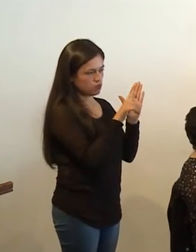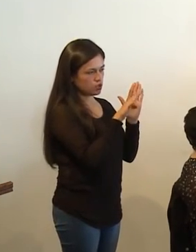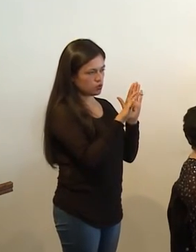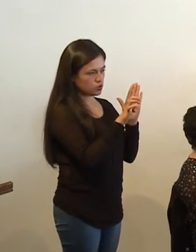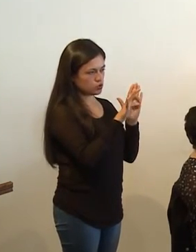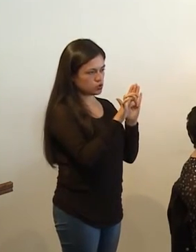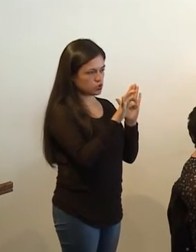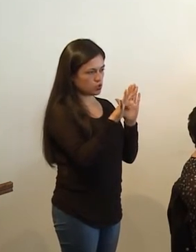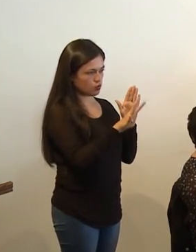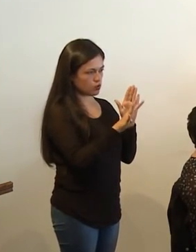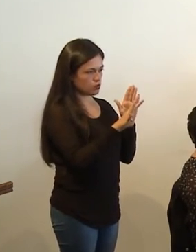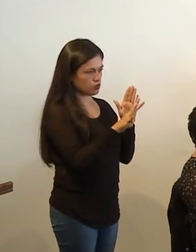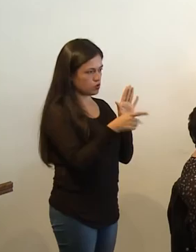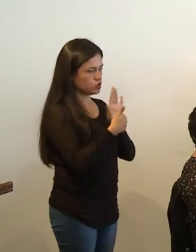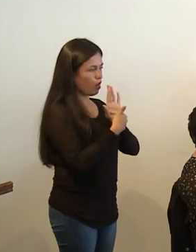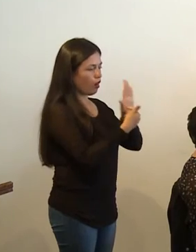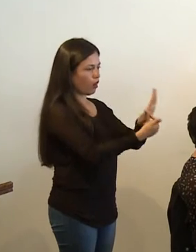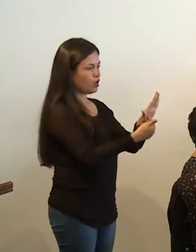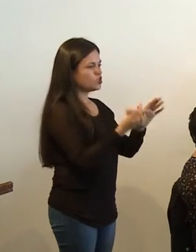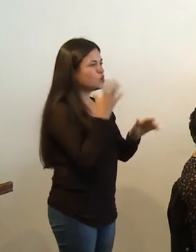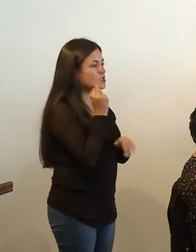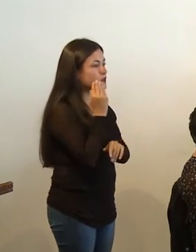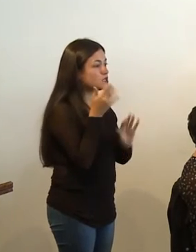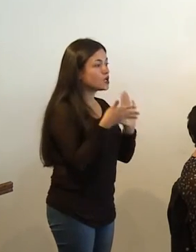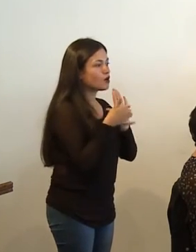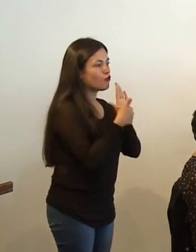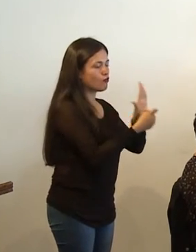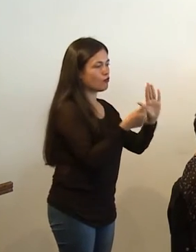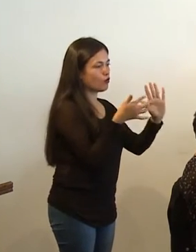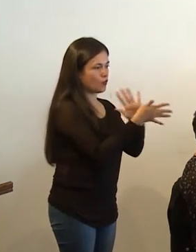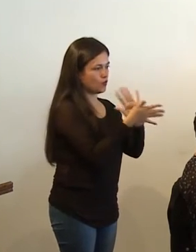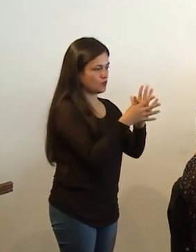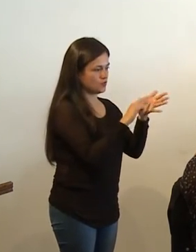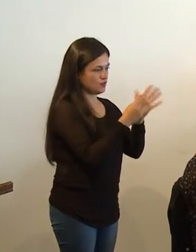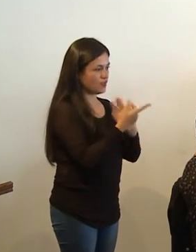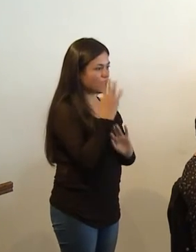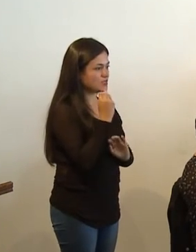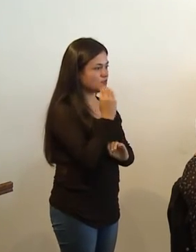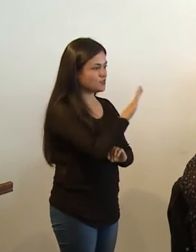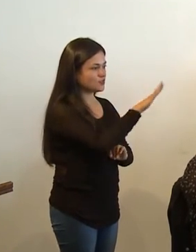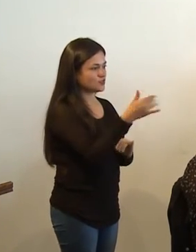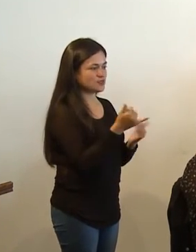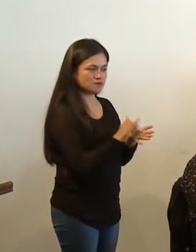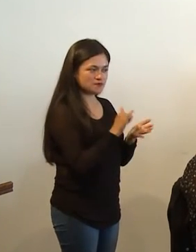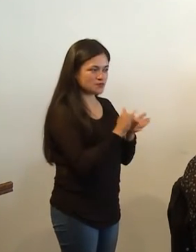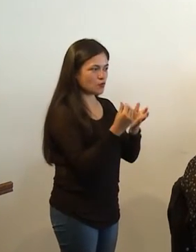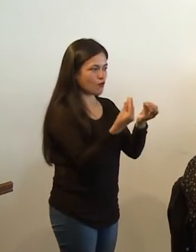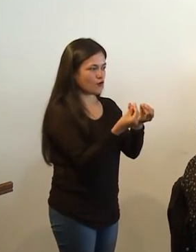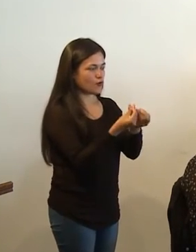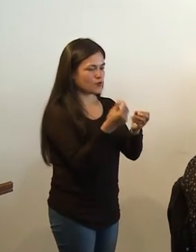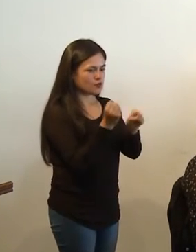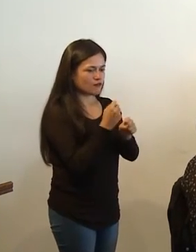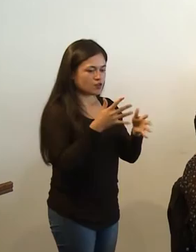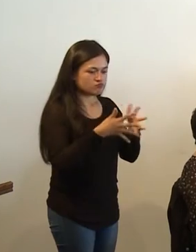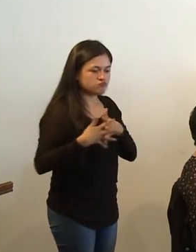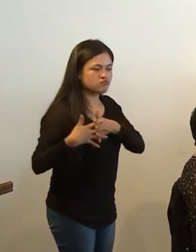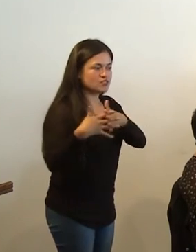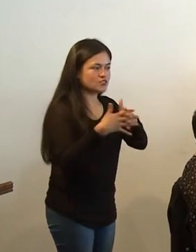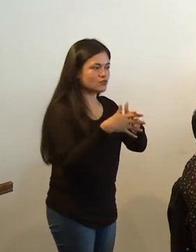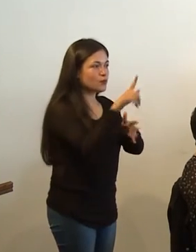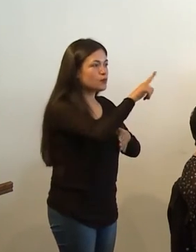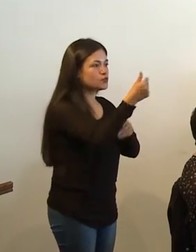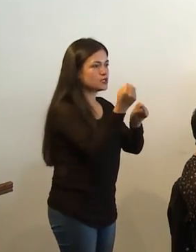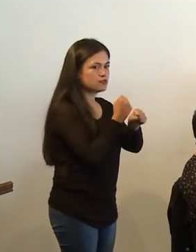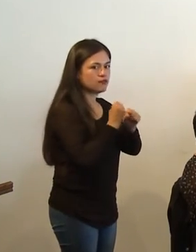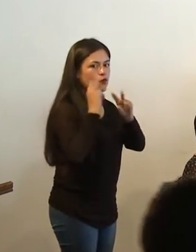testimonio de volverse un reto investigativo para el equipo actual de educación comunitaria, que hagan un trabajo sistemático